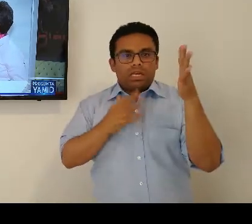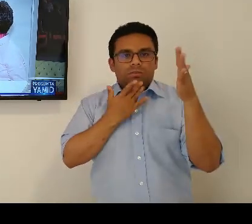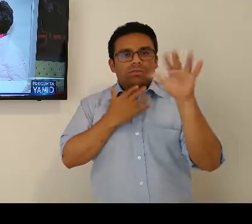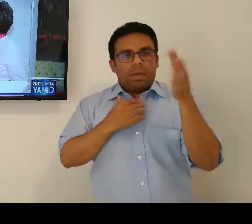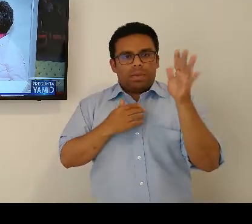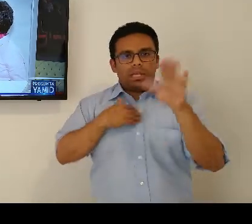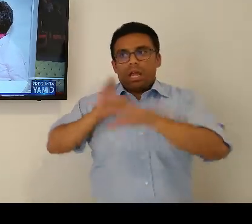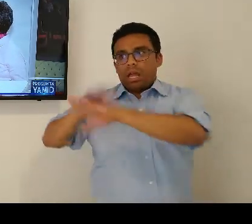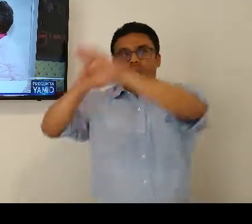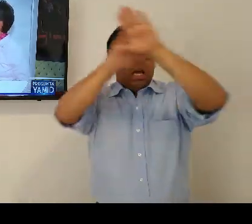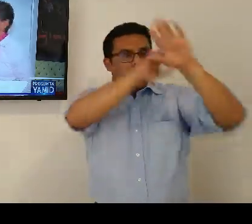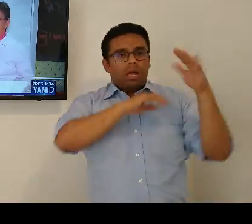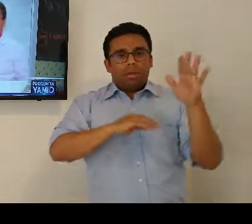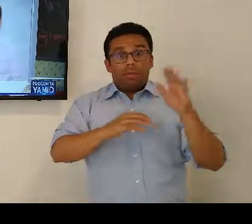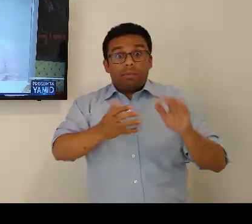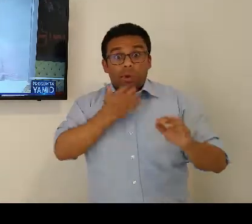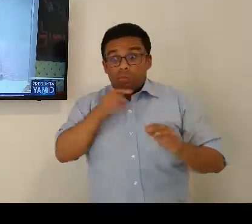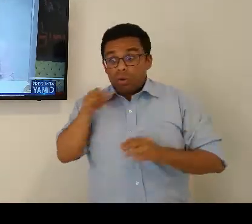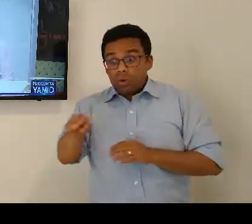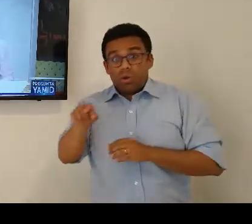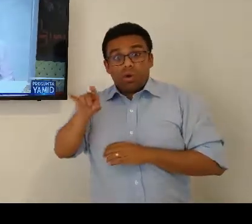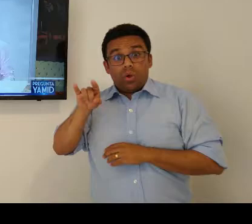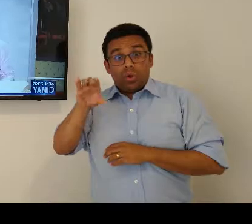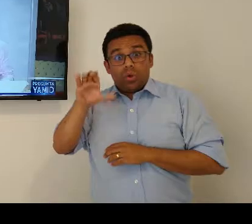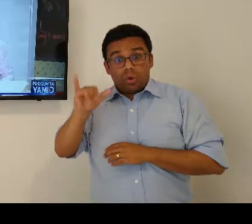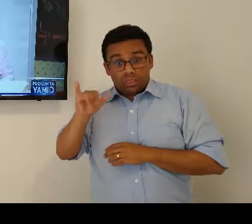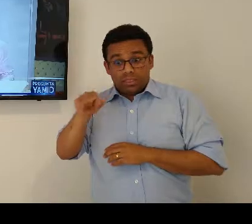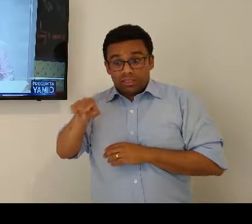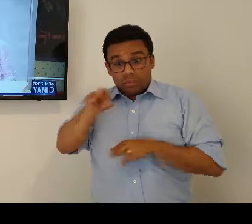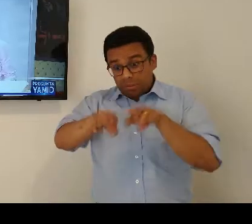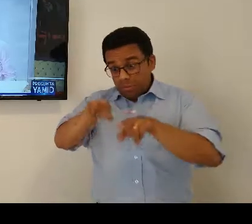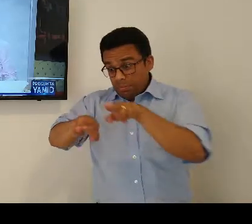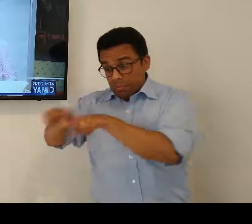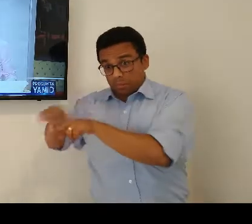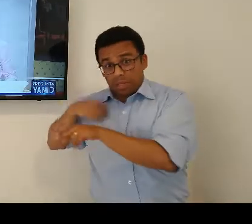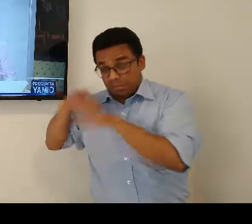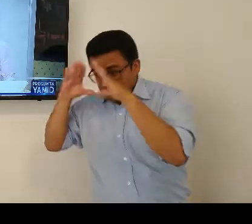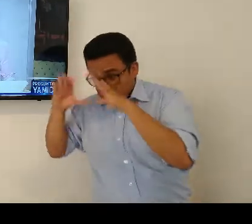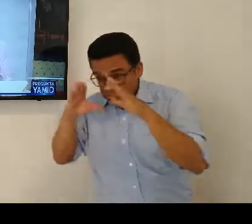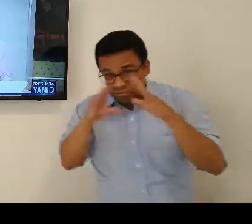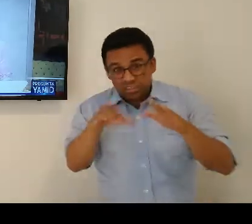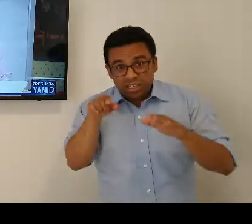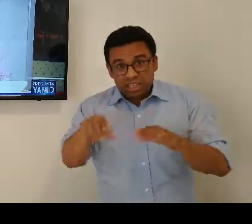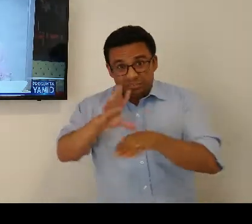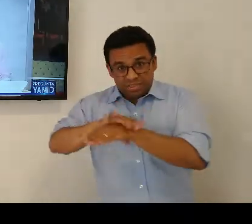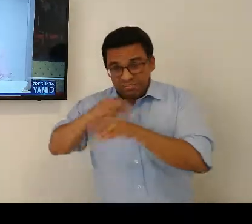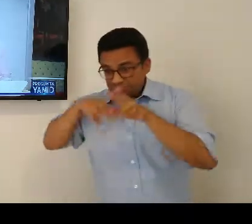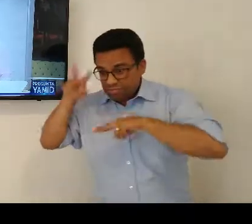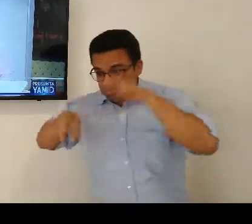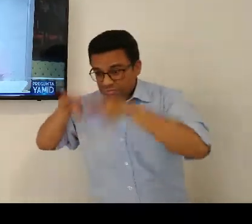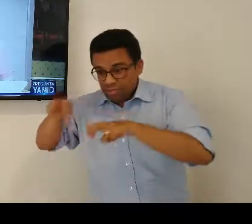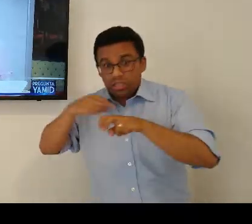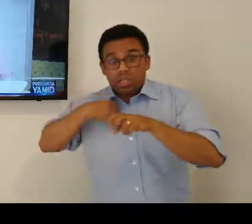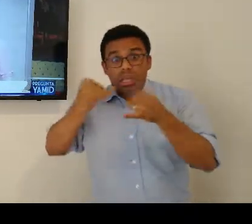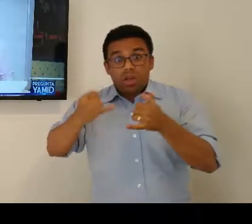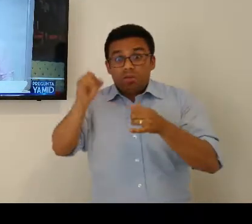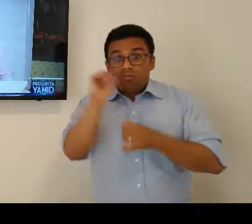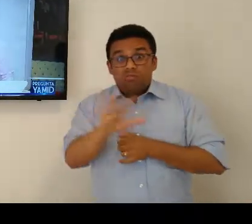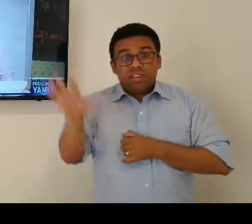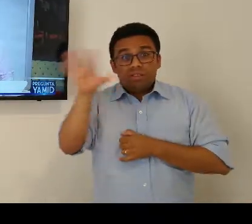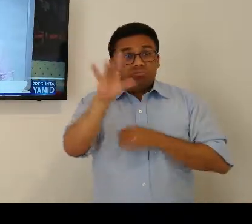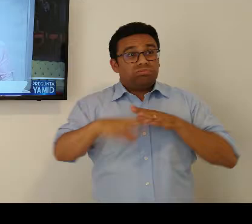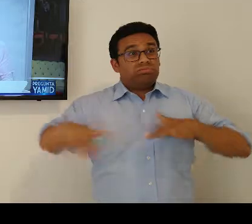nivel de hospitalizados, UCI, y tuviéramos sobre todo contagio local, es decir, ya el virus circulando en Bogotá sin que haya